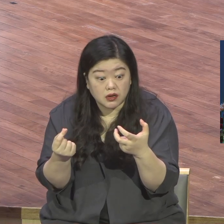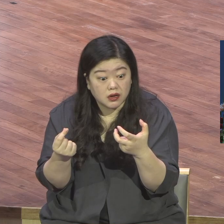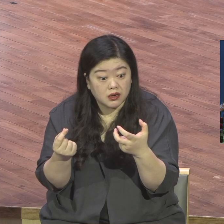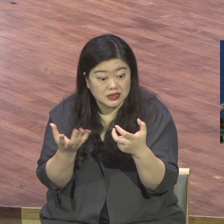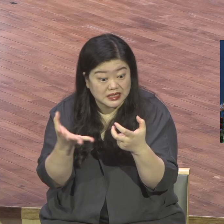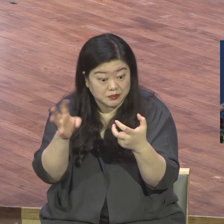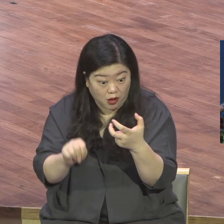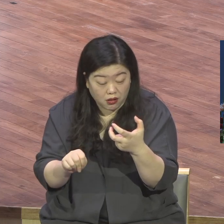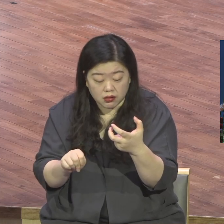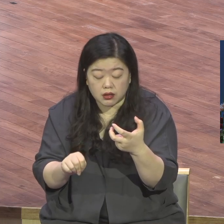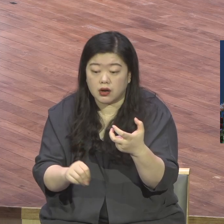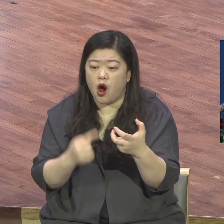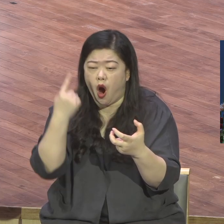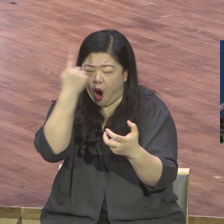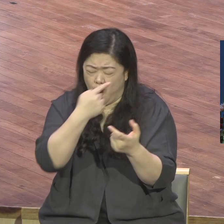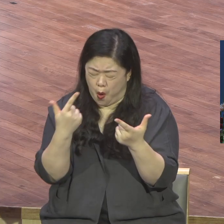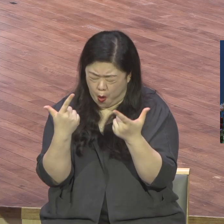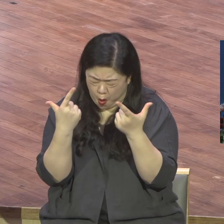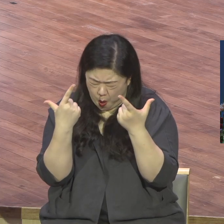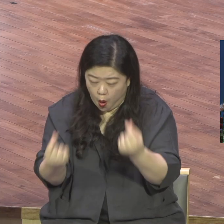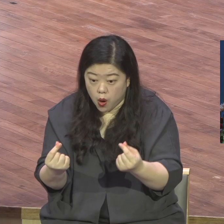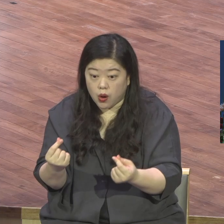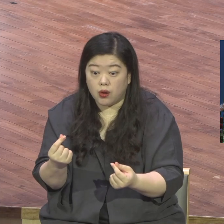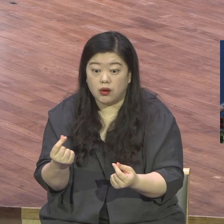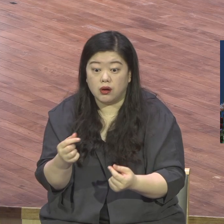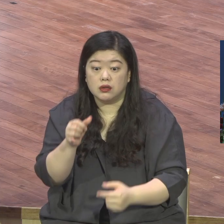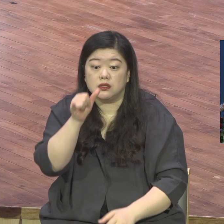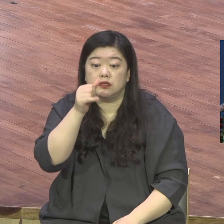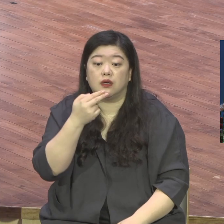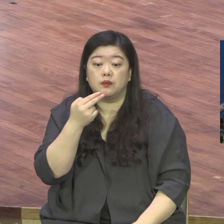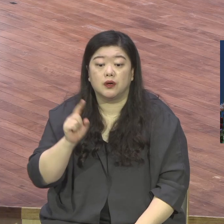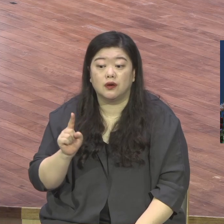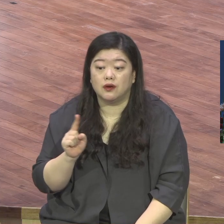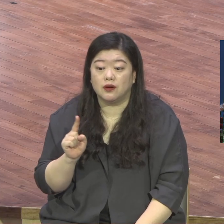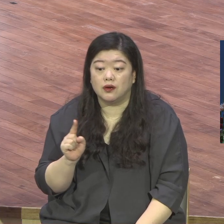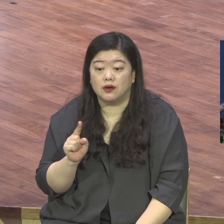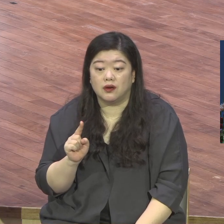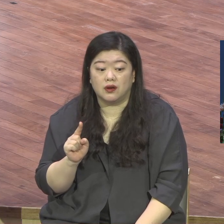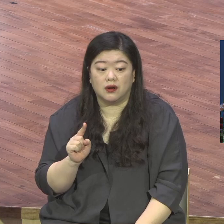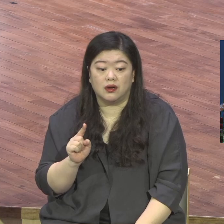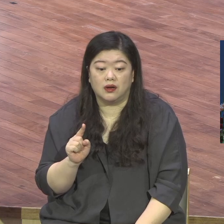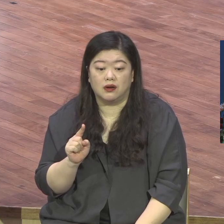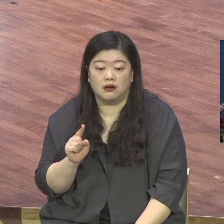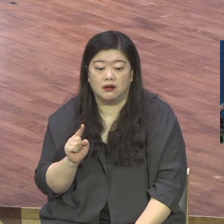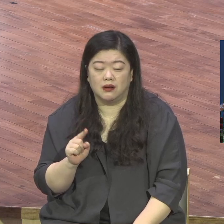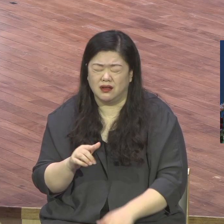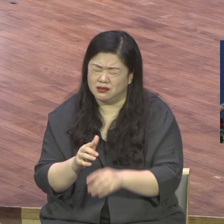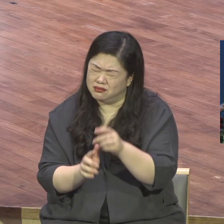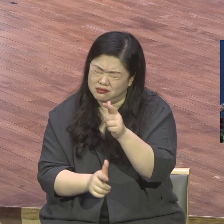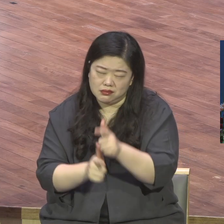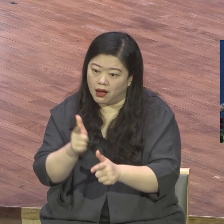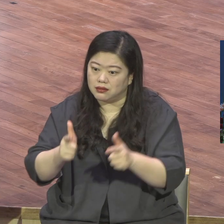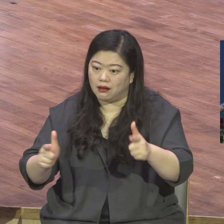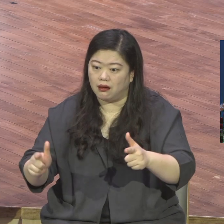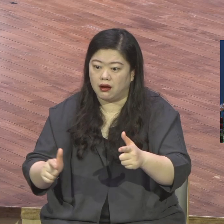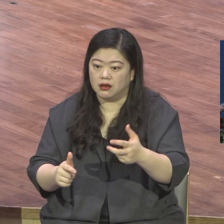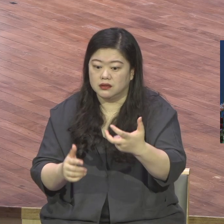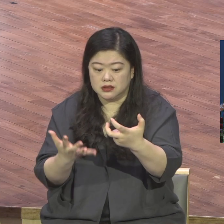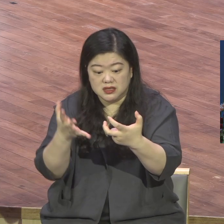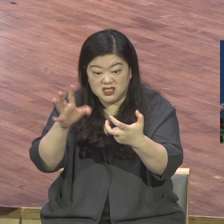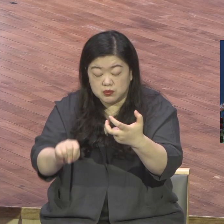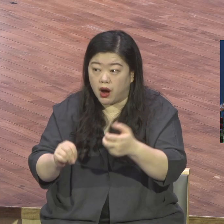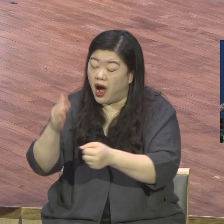그 어떤 무슨 이유입니까? 하나님이 창조하신 신묘 막측한 하나님의 작품이에요.